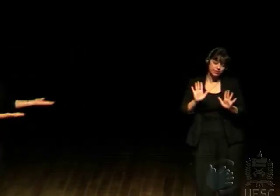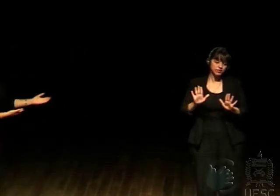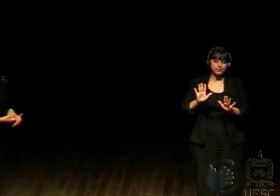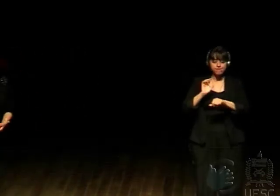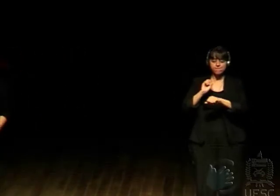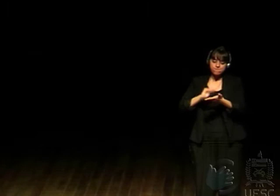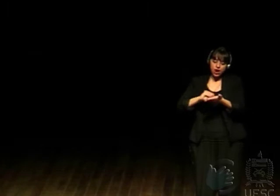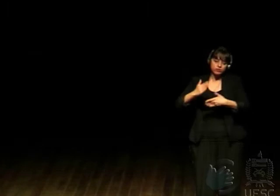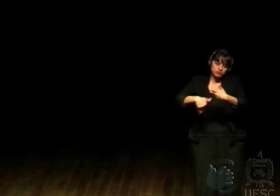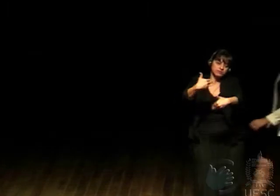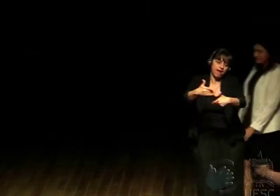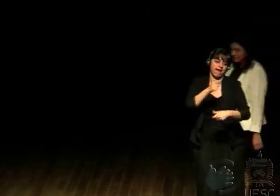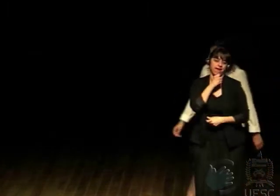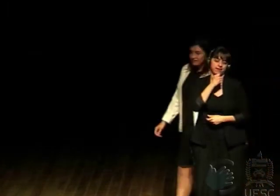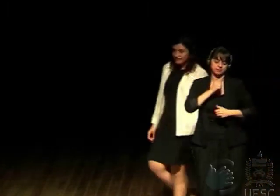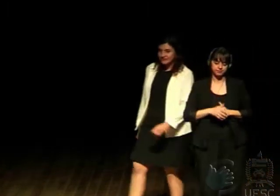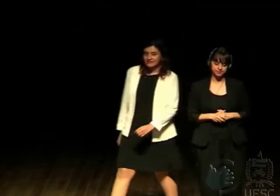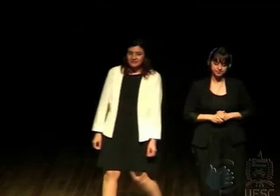desarrollo.